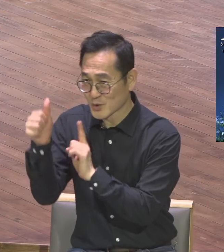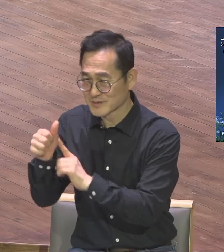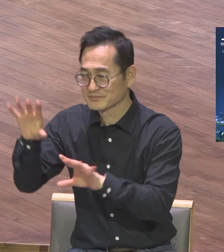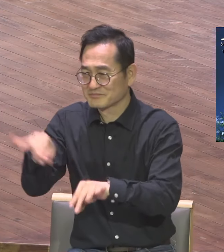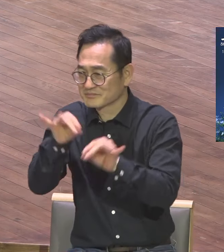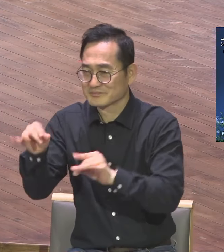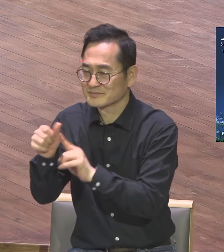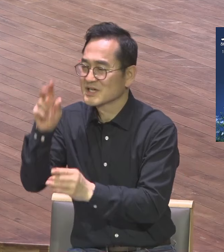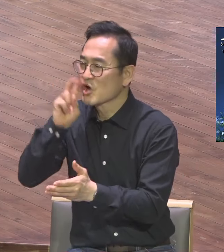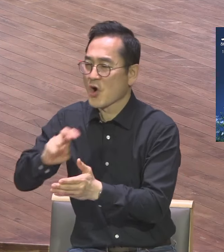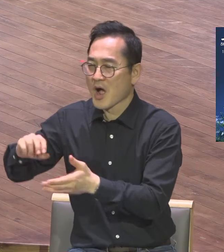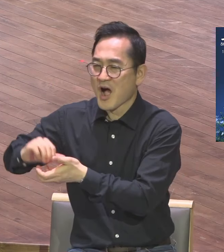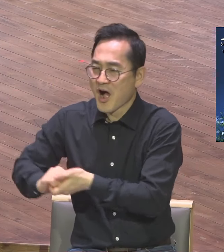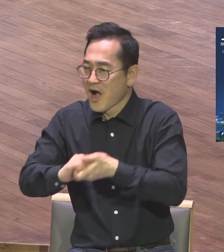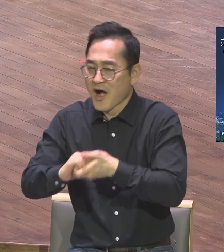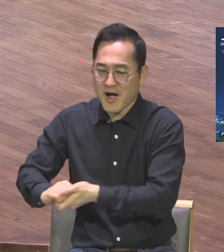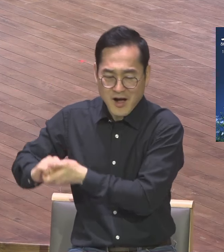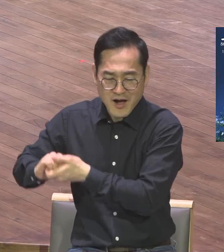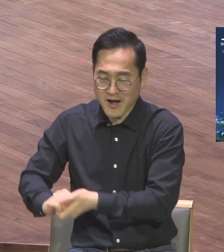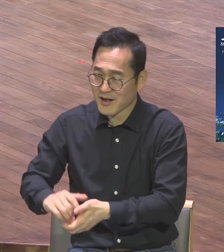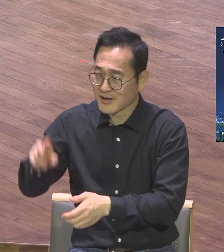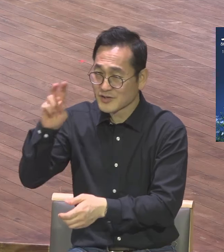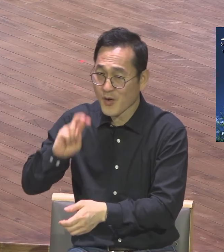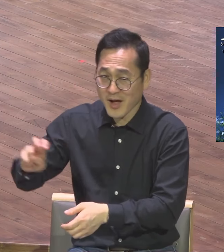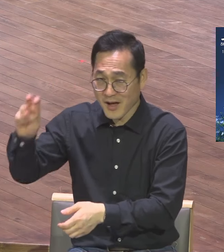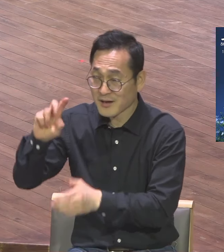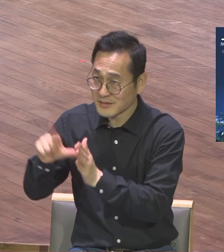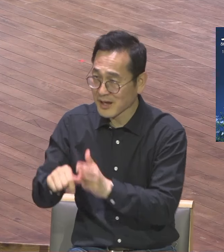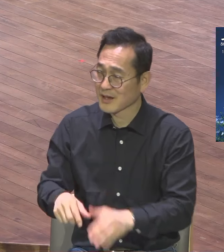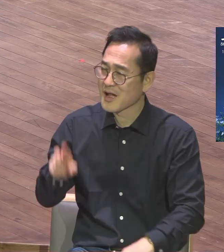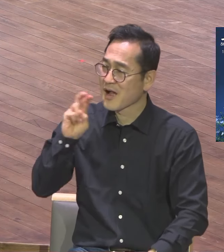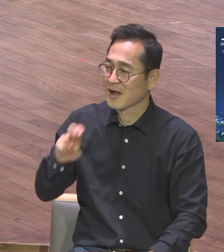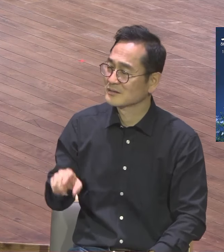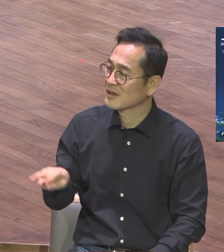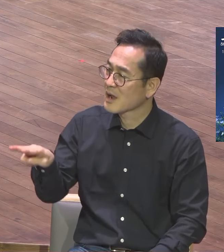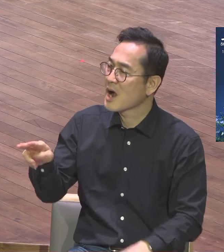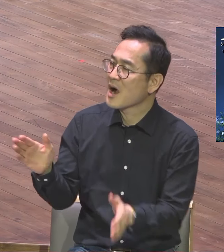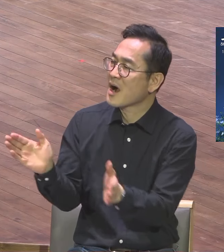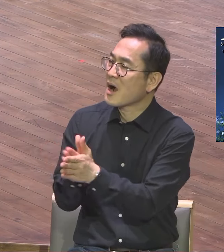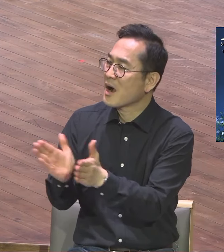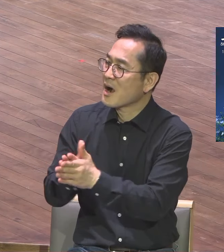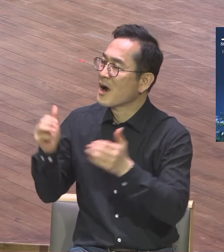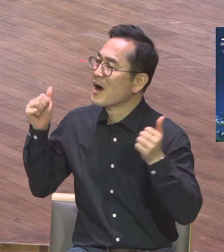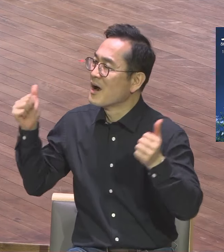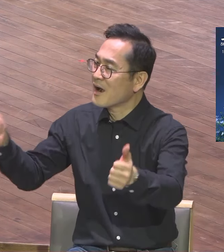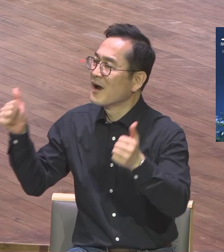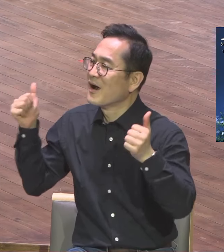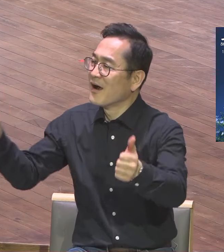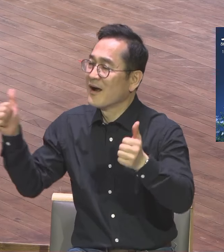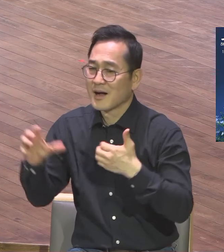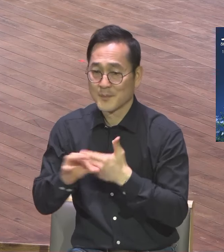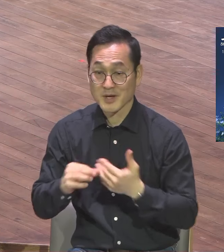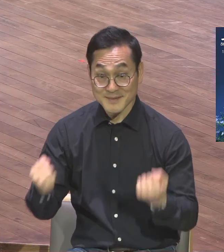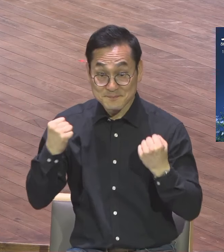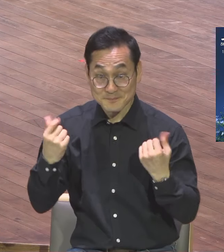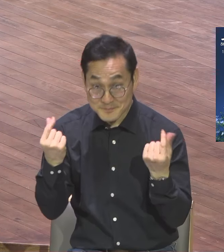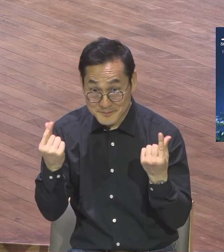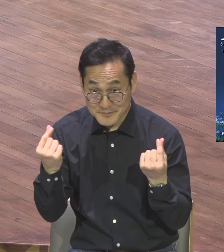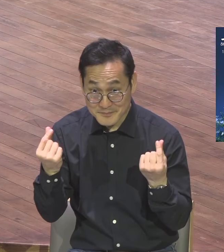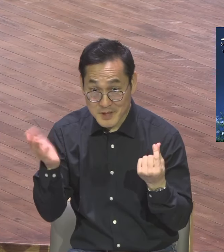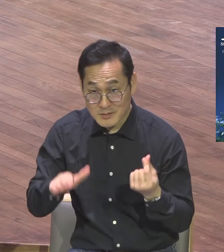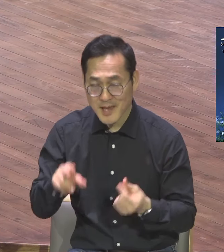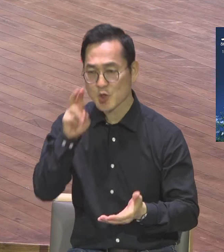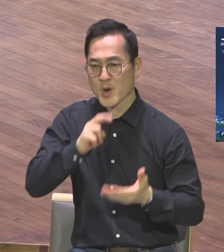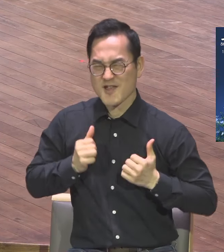브라보 뭐 이렇게 나오면 힘나죠. 그런데 그렇게 최선을 다하는데도 별 관심이 없다, 별 표정이